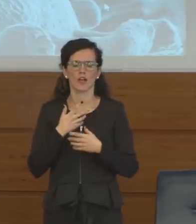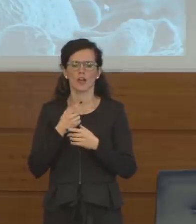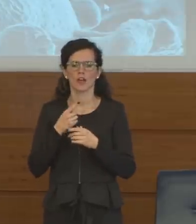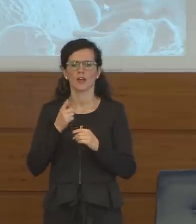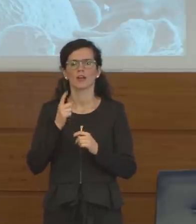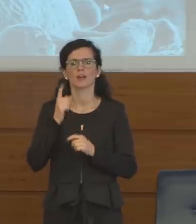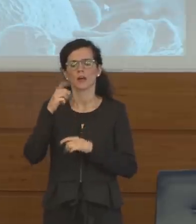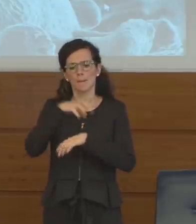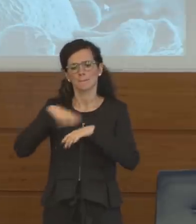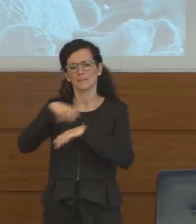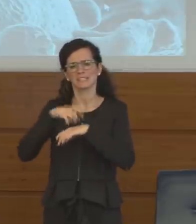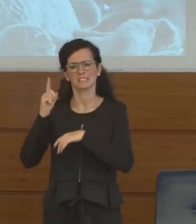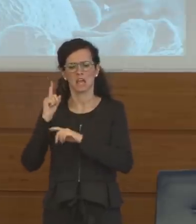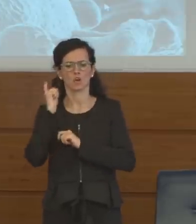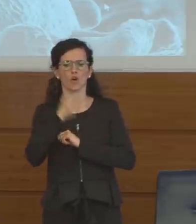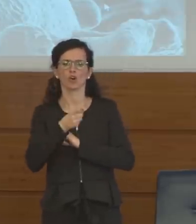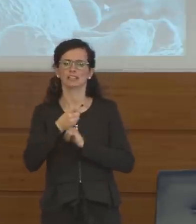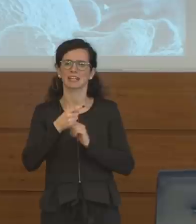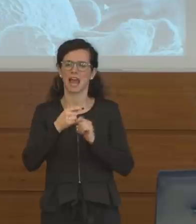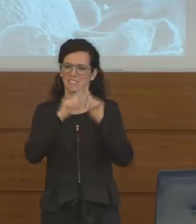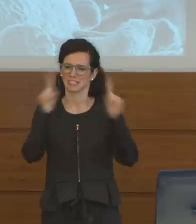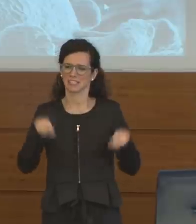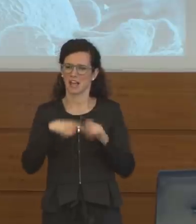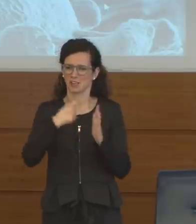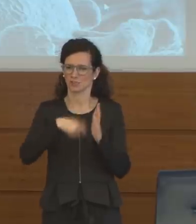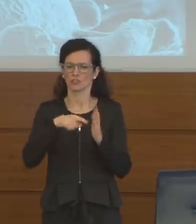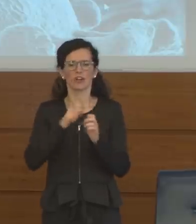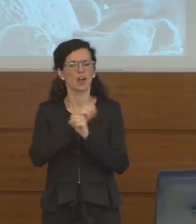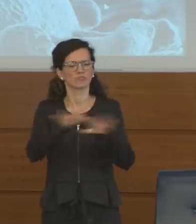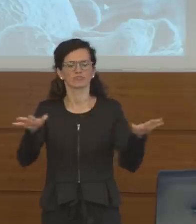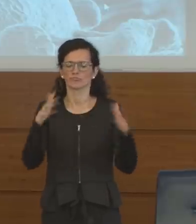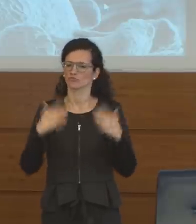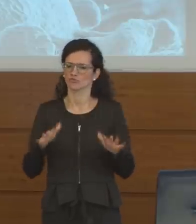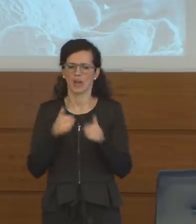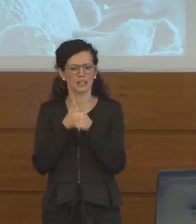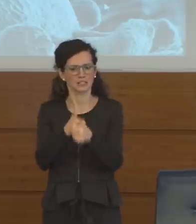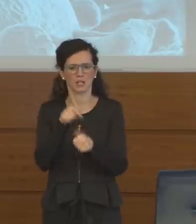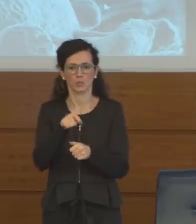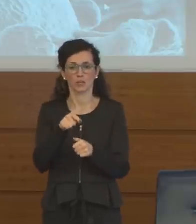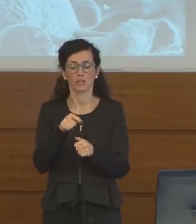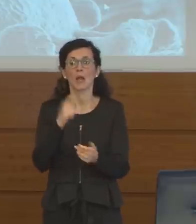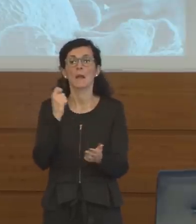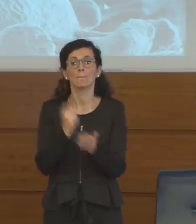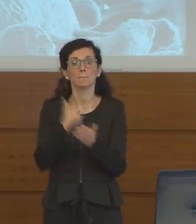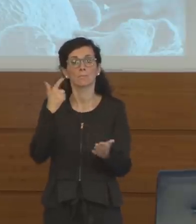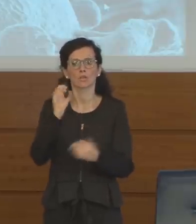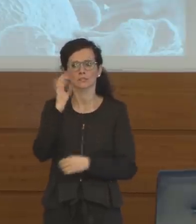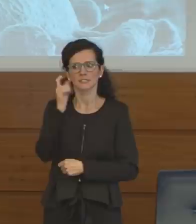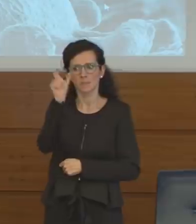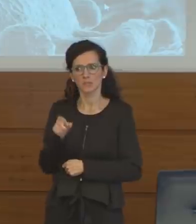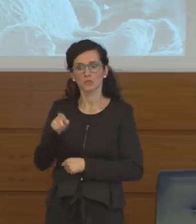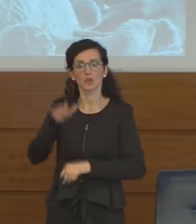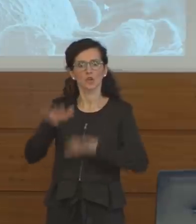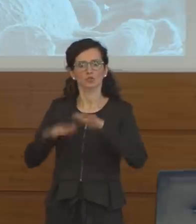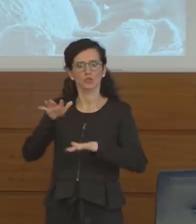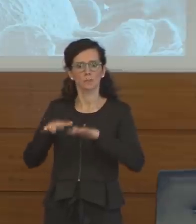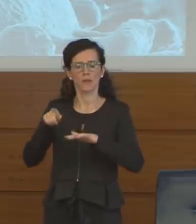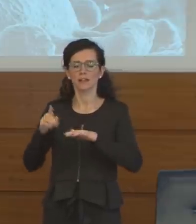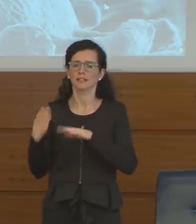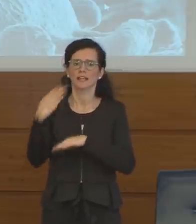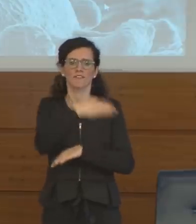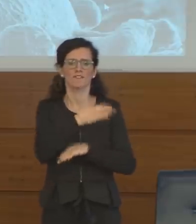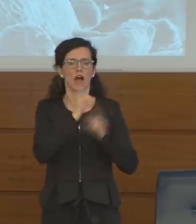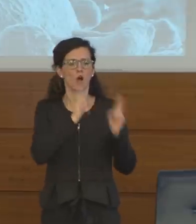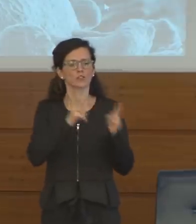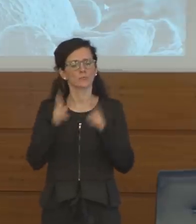che ha fatto il Ministero, ci sono già delle indicazioni in questo senso. È molto importante, se ci sono dei sospetti, non recarsi immediatamente in